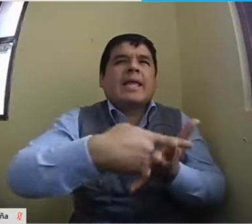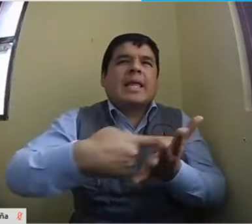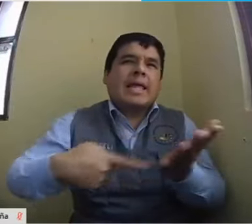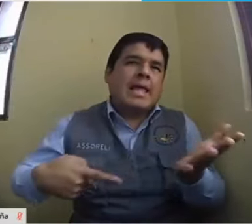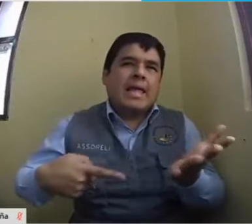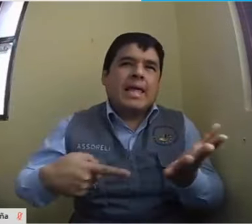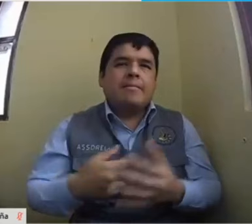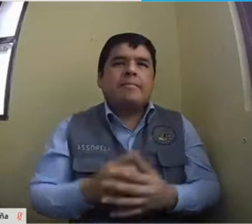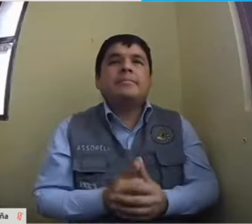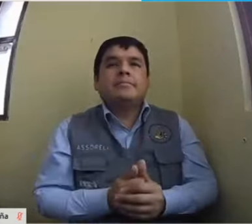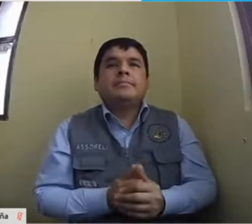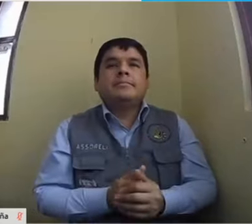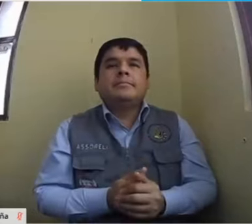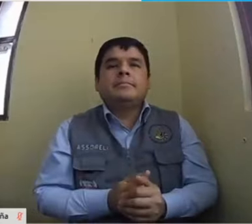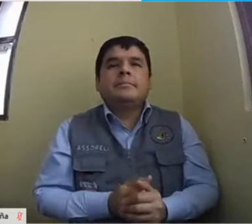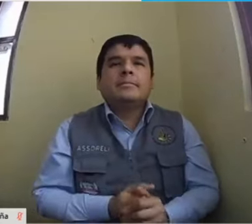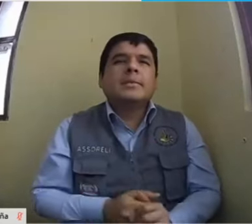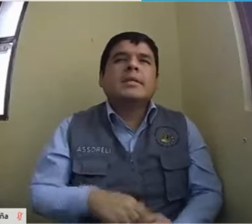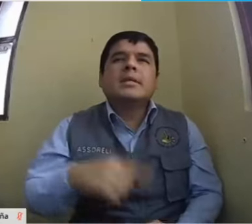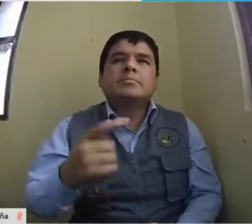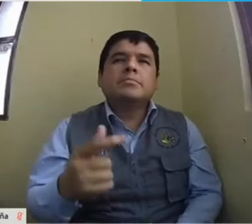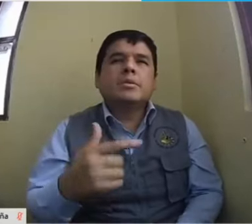¿Qué? ¿Es la señal de qué?